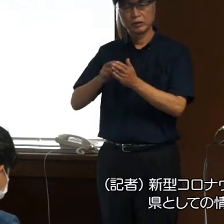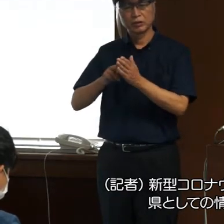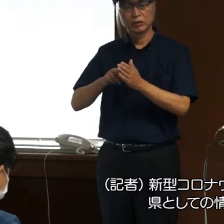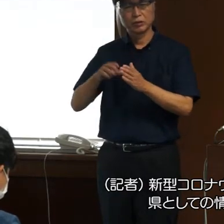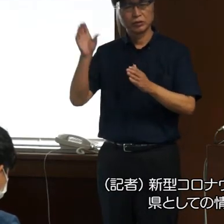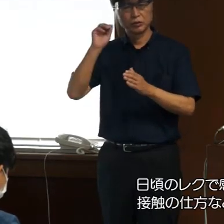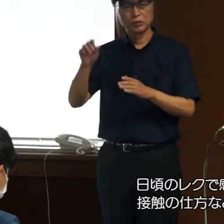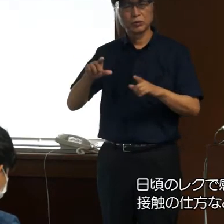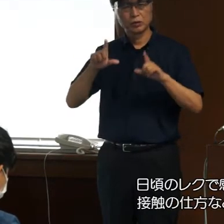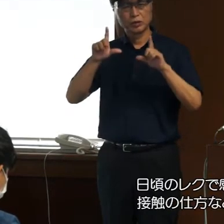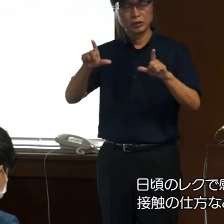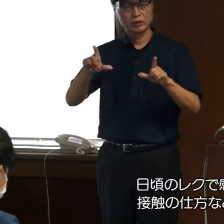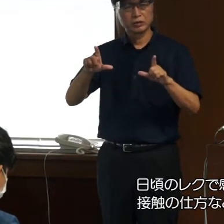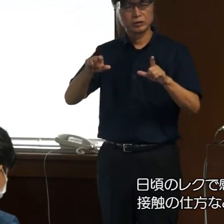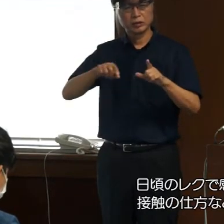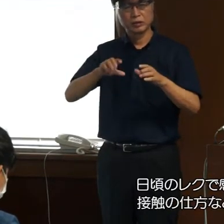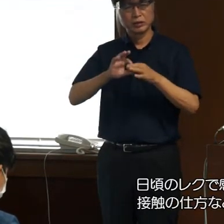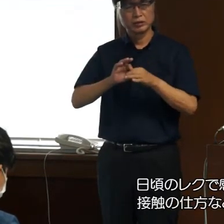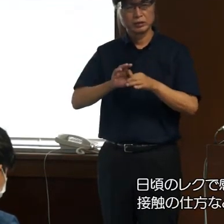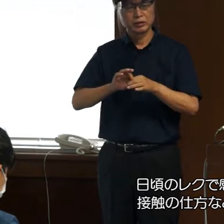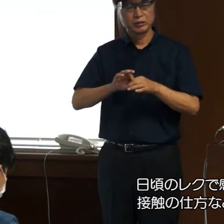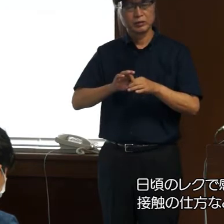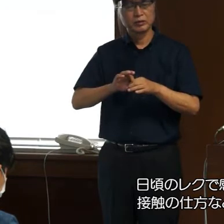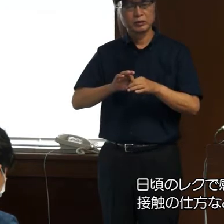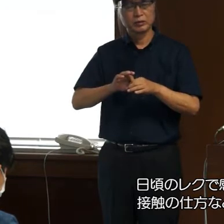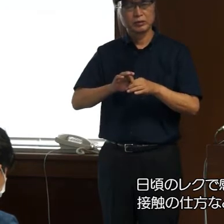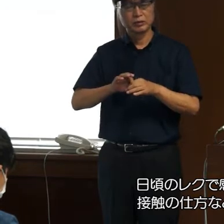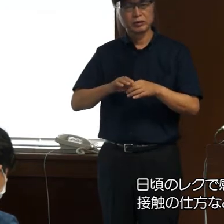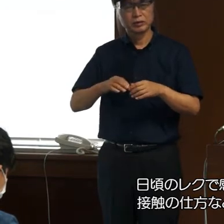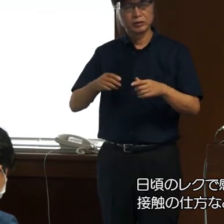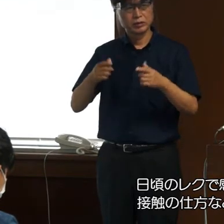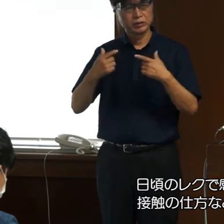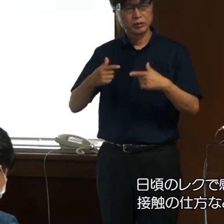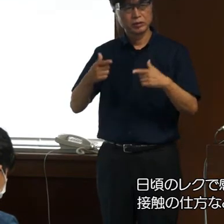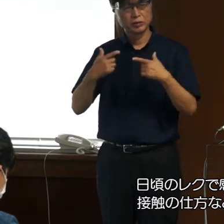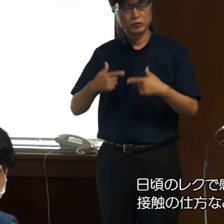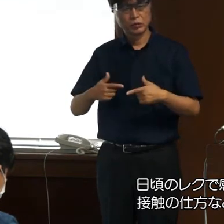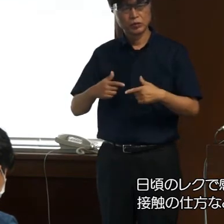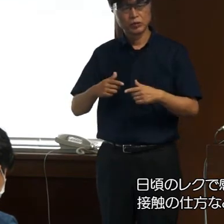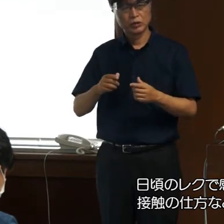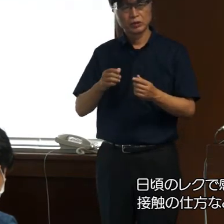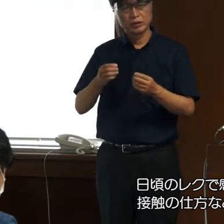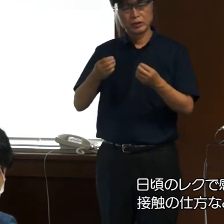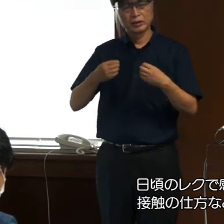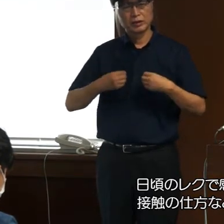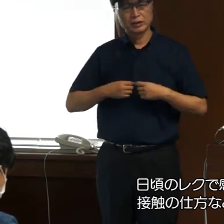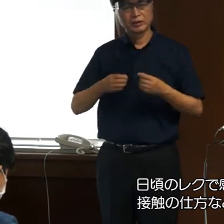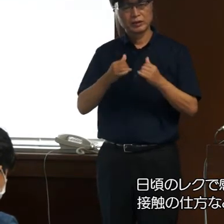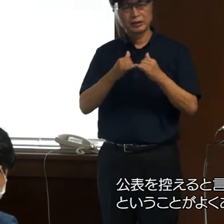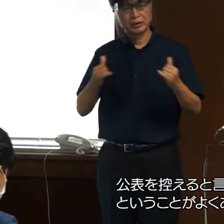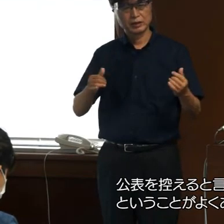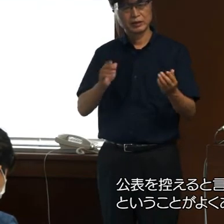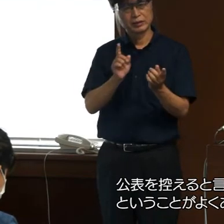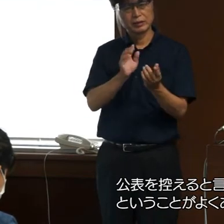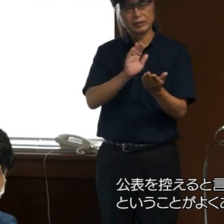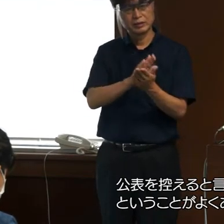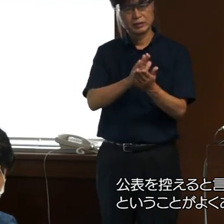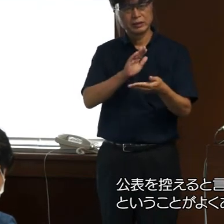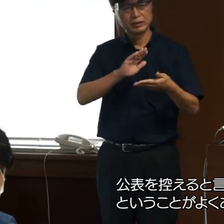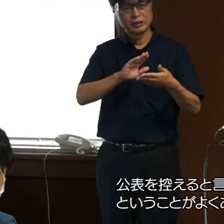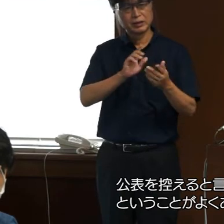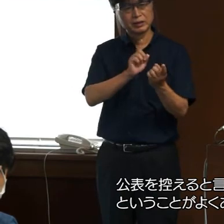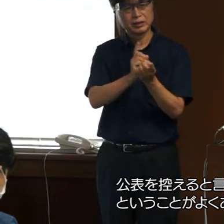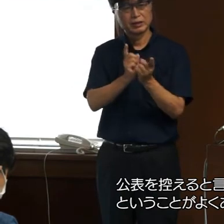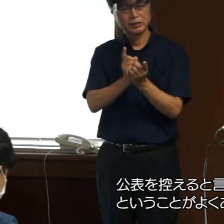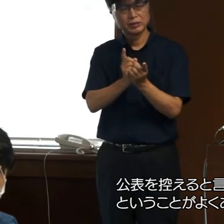。日頃のレクでですね、感染者や接触の仕方などについて質問してもですね、公表を控えると